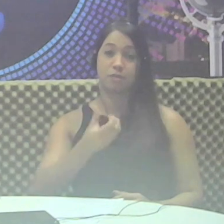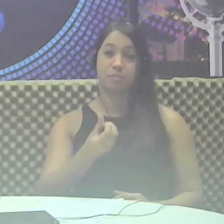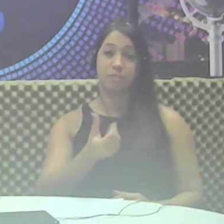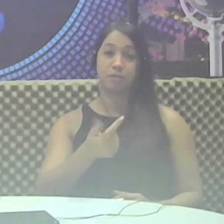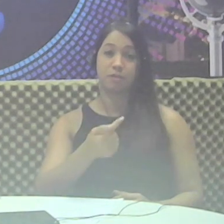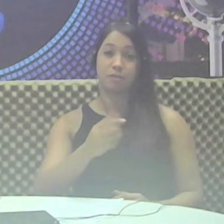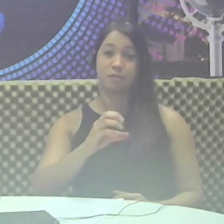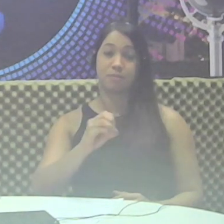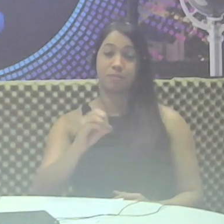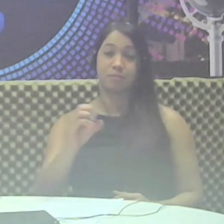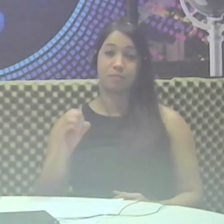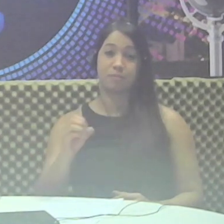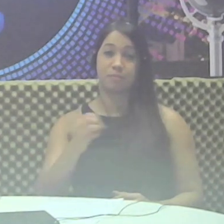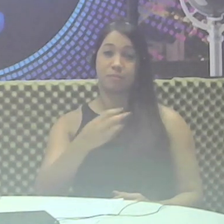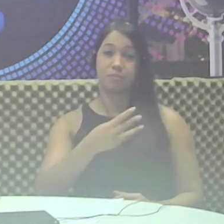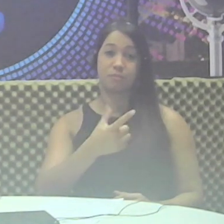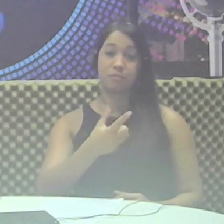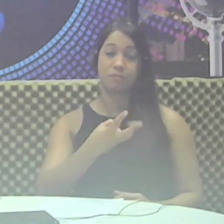3239-6700.